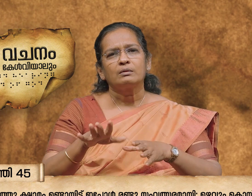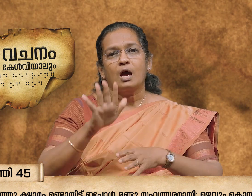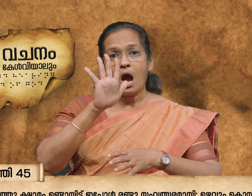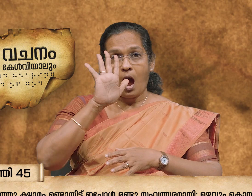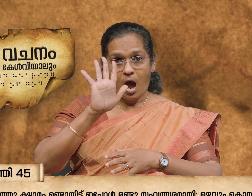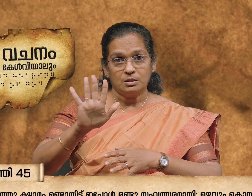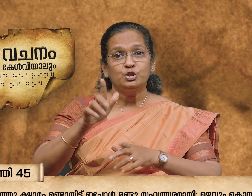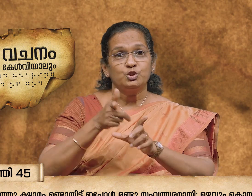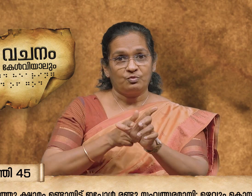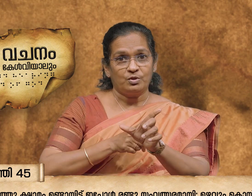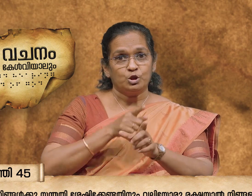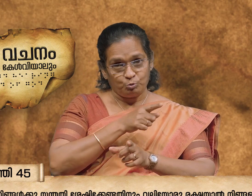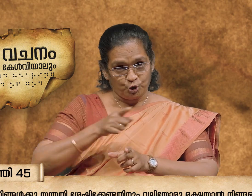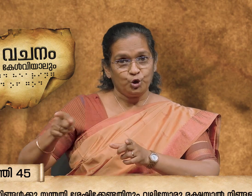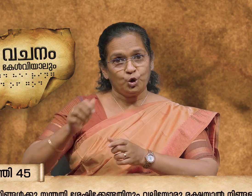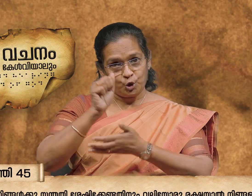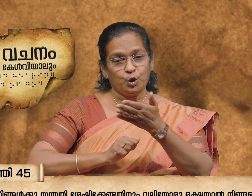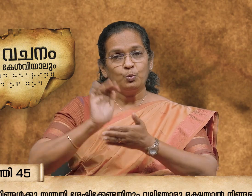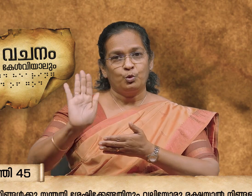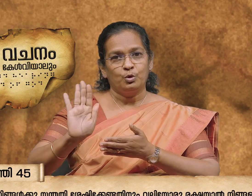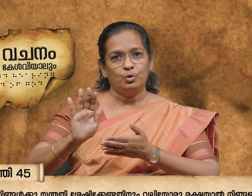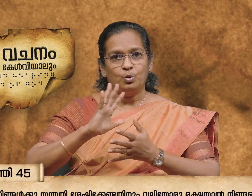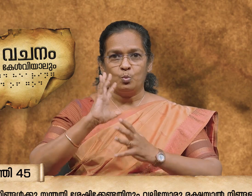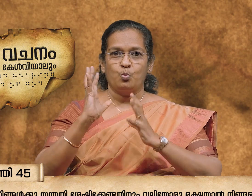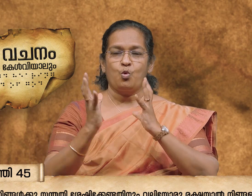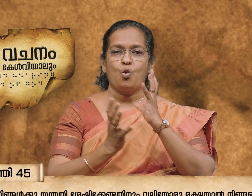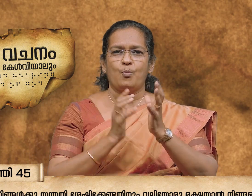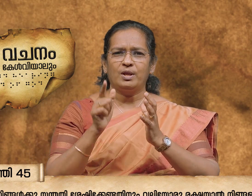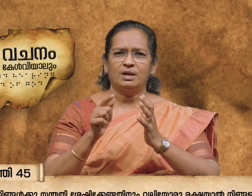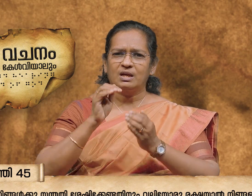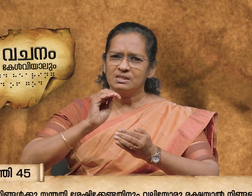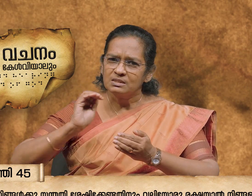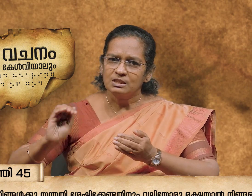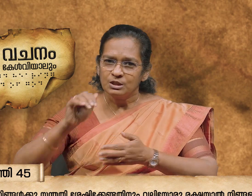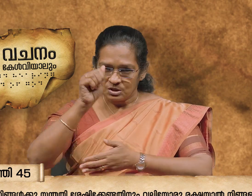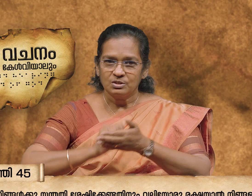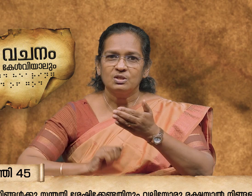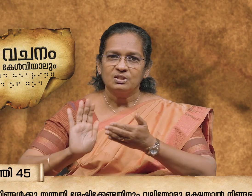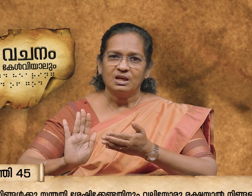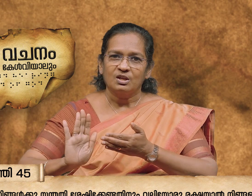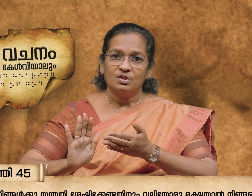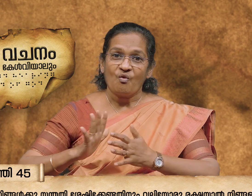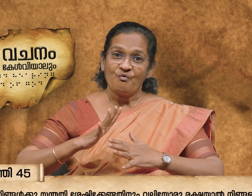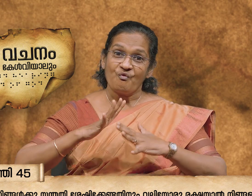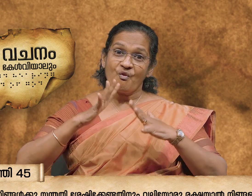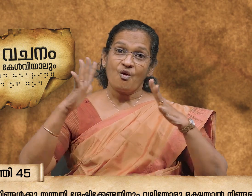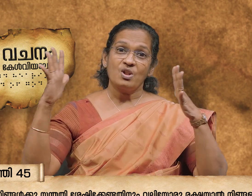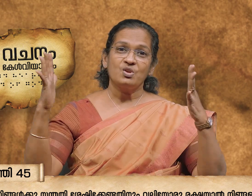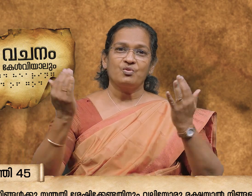ഇനിയും ഉണ്ട്. ഭൂമിയിൽ നിങ്ങൾക്ക് സന്തതി ശേഷിക്കേണ്ടതിനും വലിയൊരു രക്ഷയാൽ നിങ്ങളുടെ